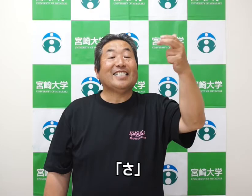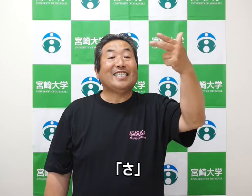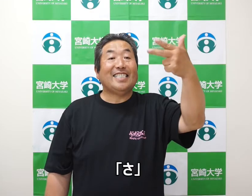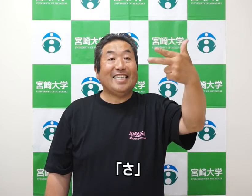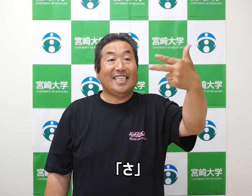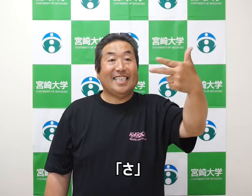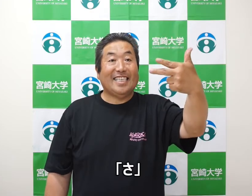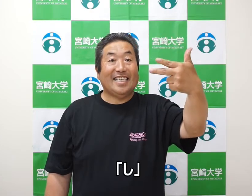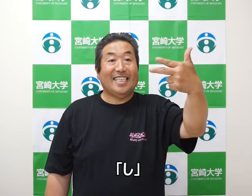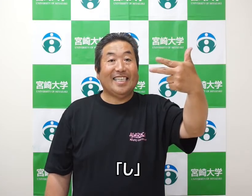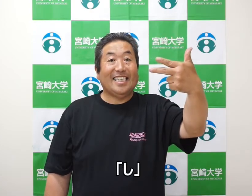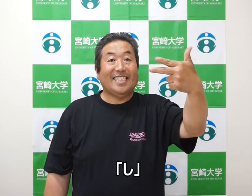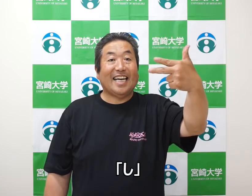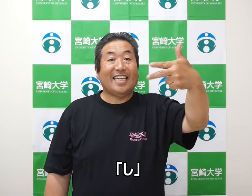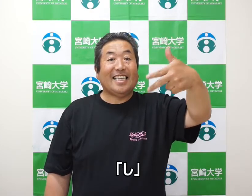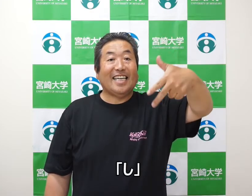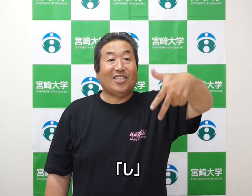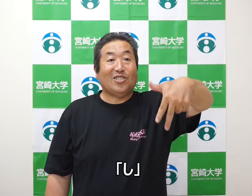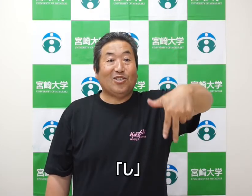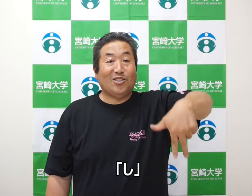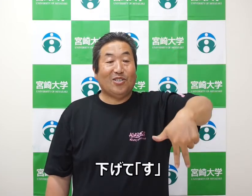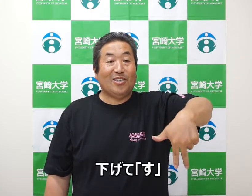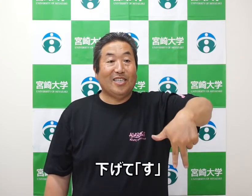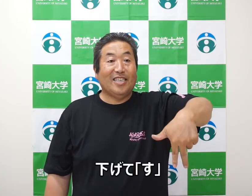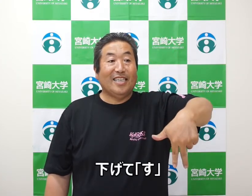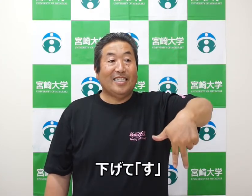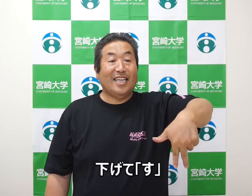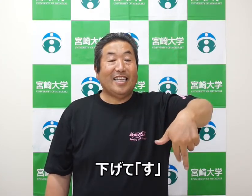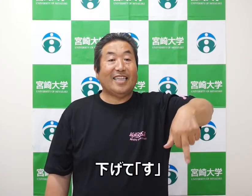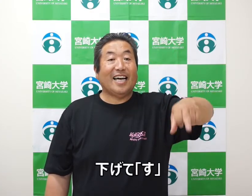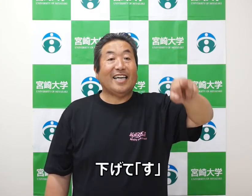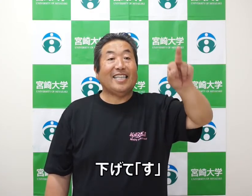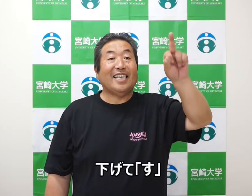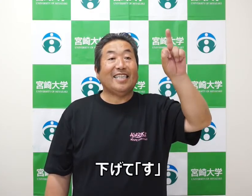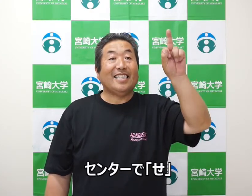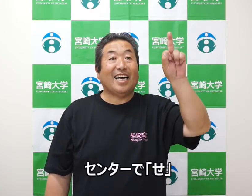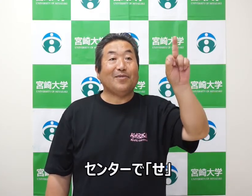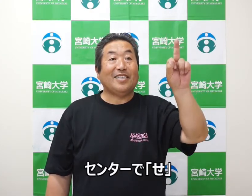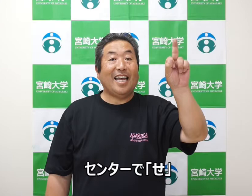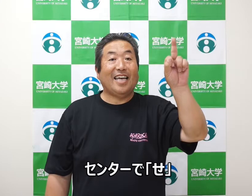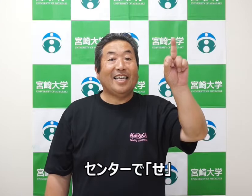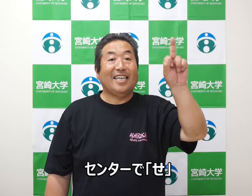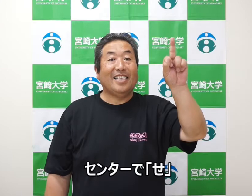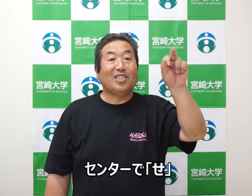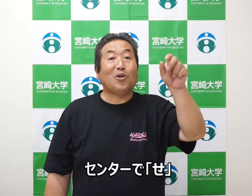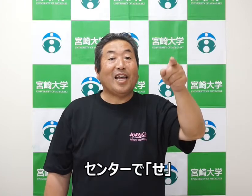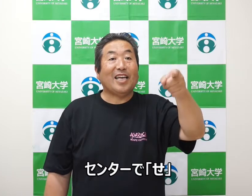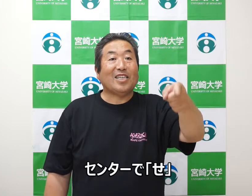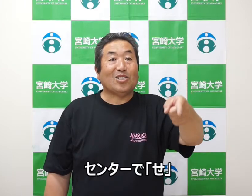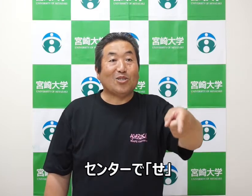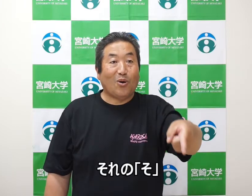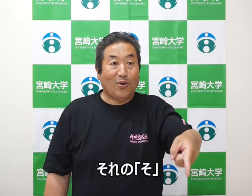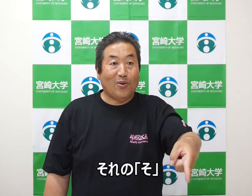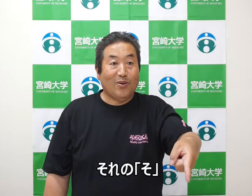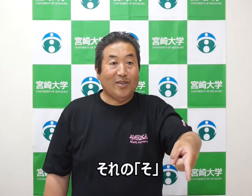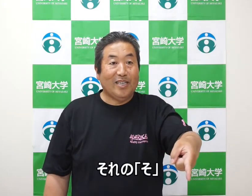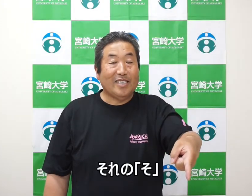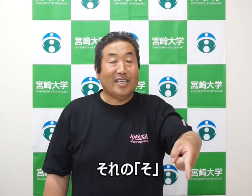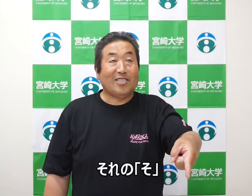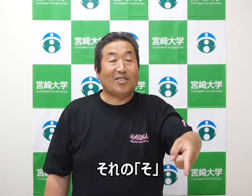し、下げて、す、センターで、中指で、せ、それ、そ。そして次、